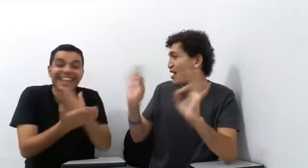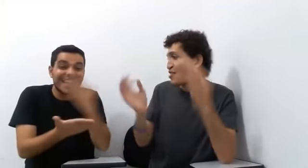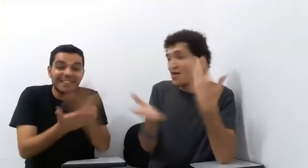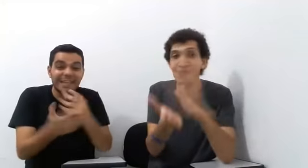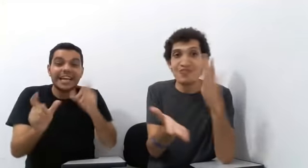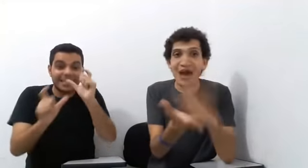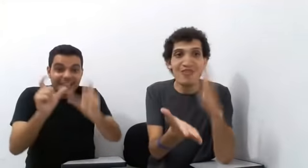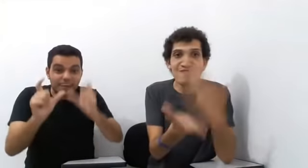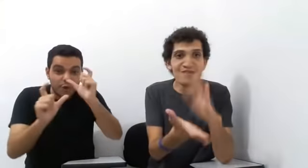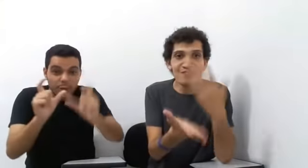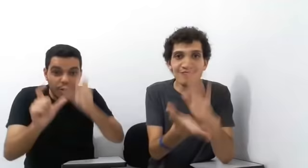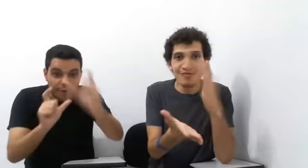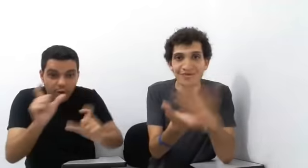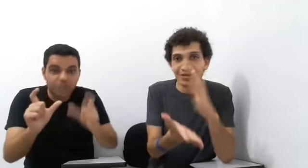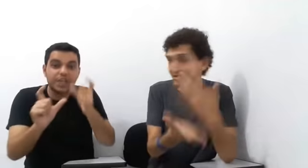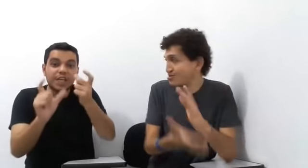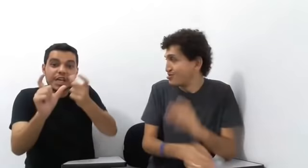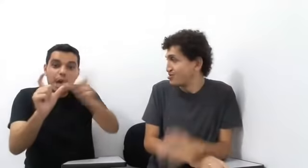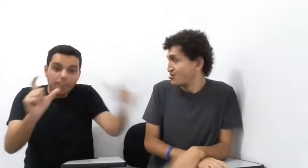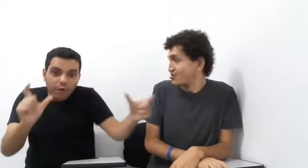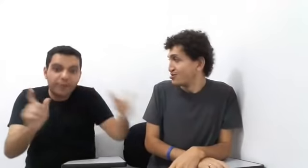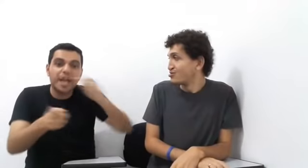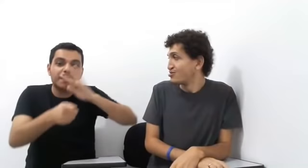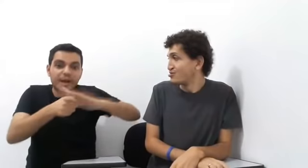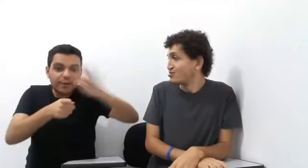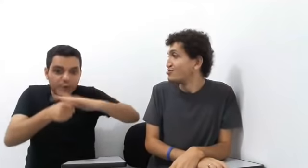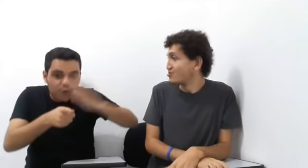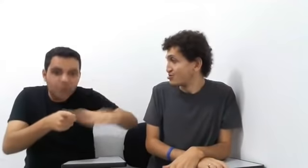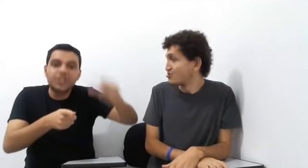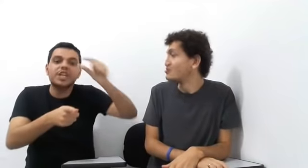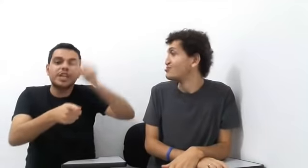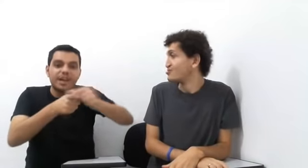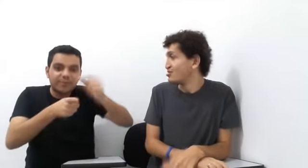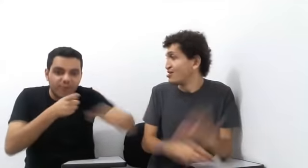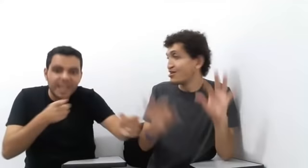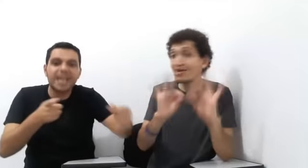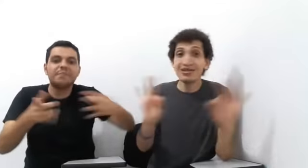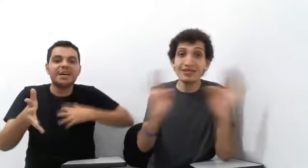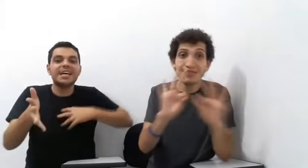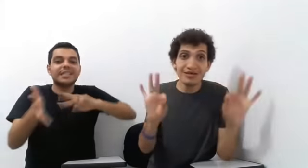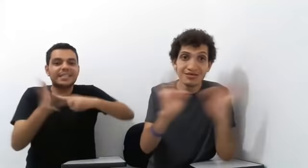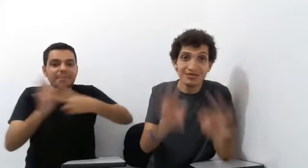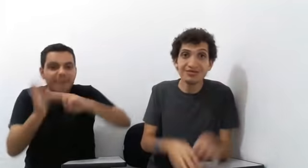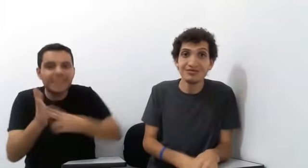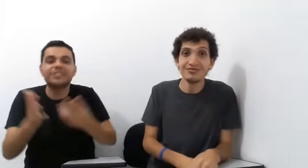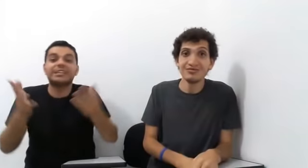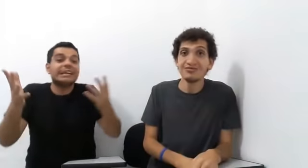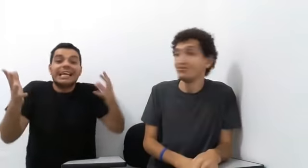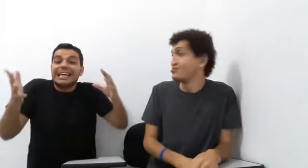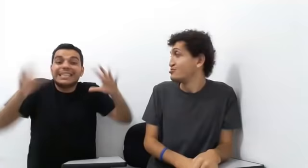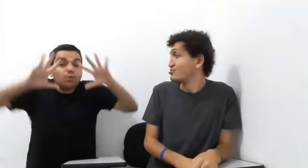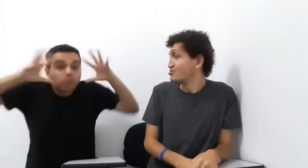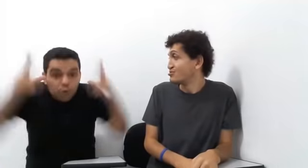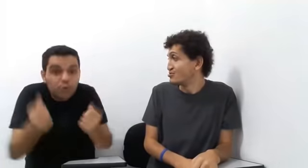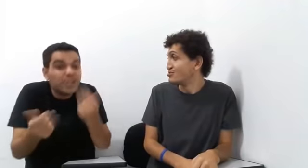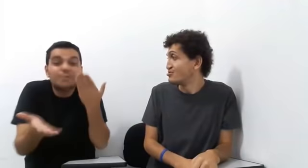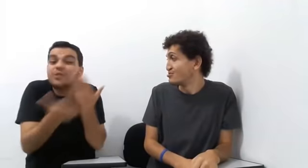Nada a ver. Você sabe sobre morfologia, morfema, fonologia, fonema, semântica. Então tudo isso, pessoal,